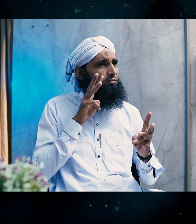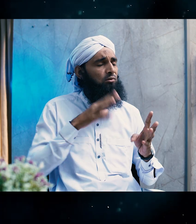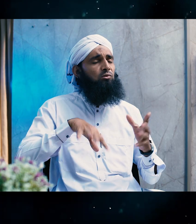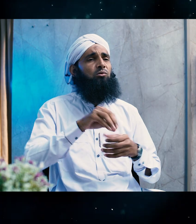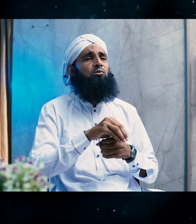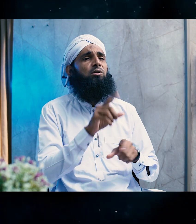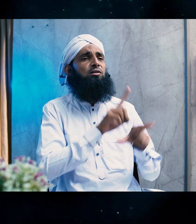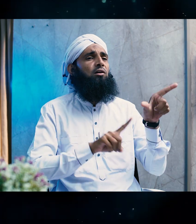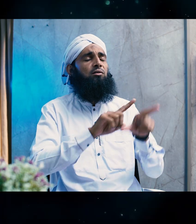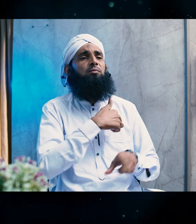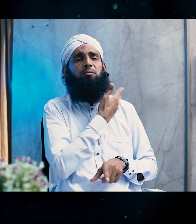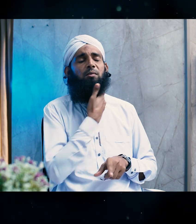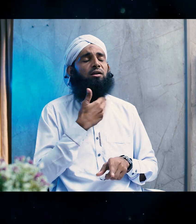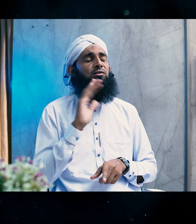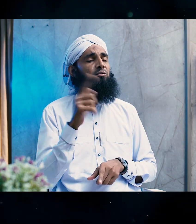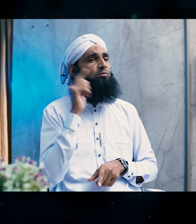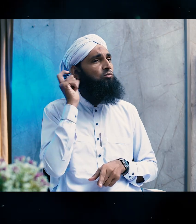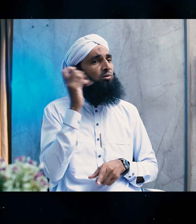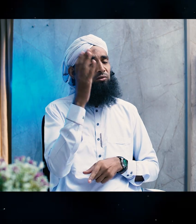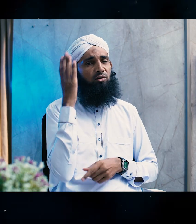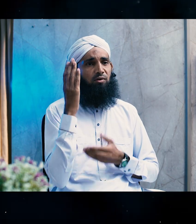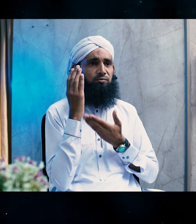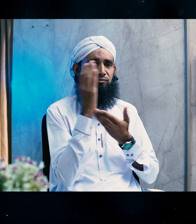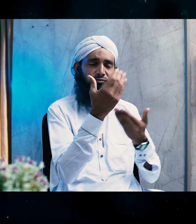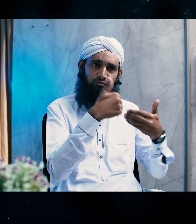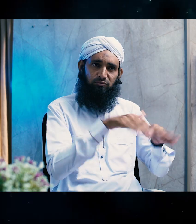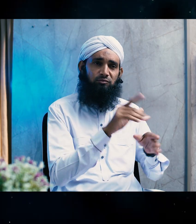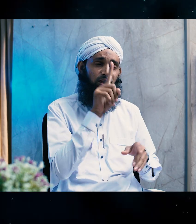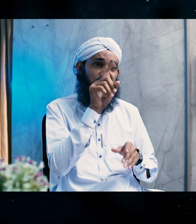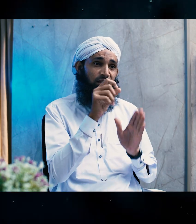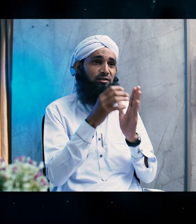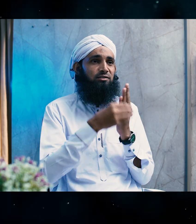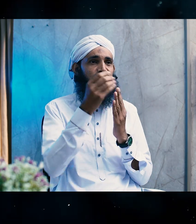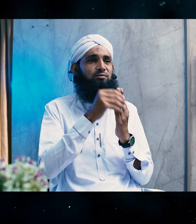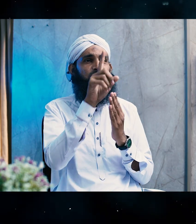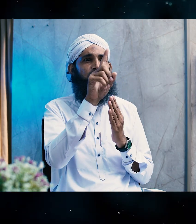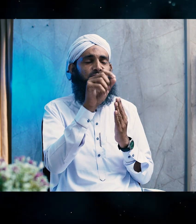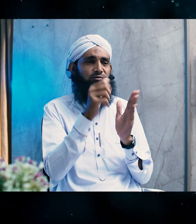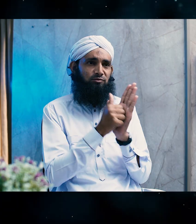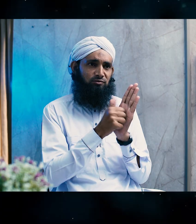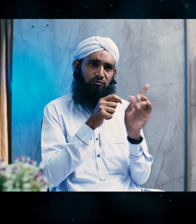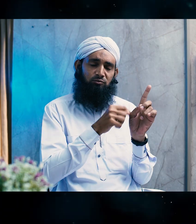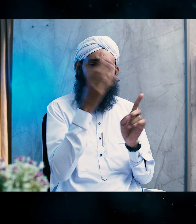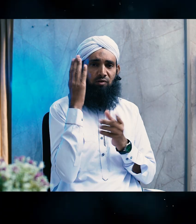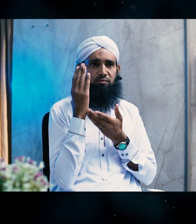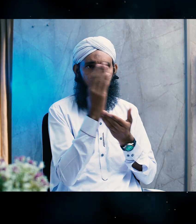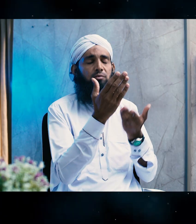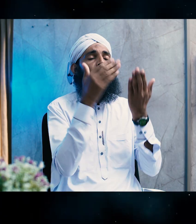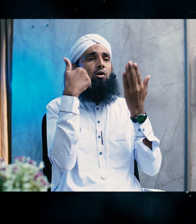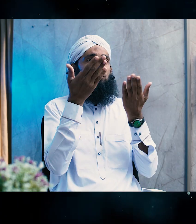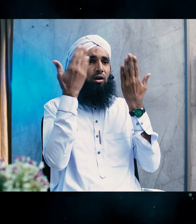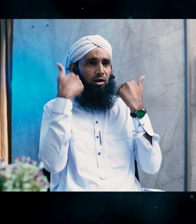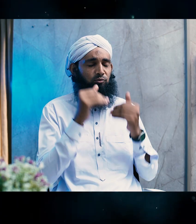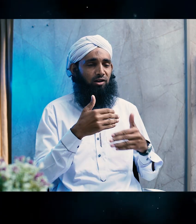ہو، کسی بھی دن آپ کسی بھی مسلمان کو ایصال ثواب کر سکتے ہیں۔ خاص 10 محرم کو بھی اگر ایصال ثواب کرنا چاہیں تو کر سکتے ہیں۔